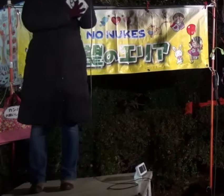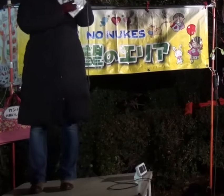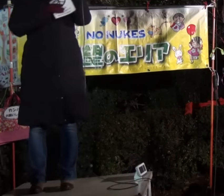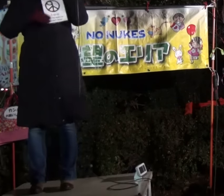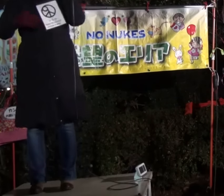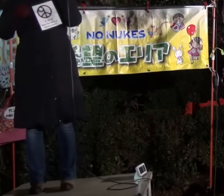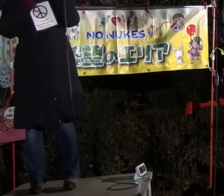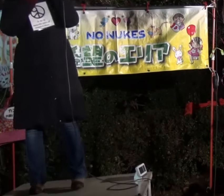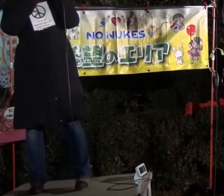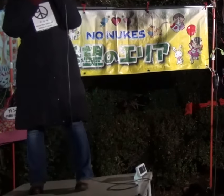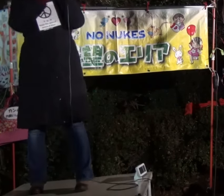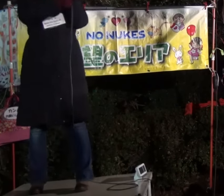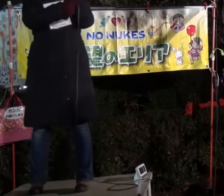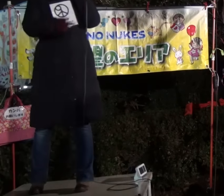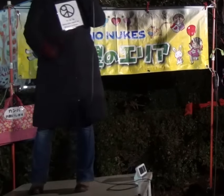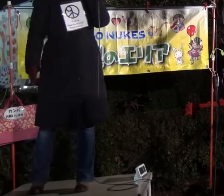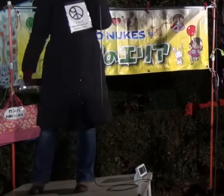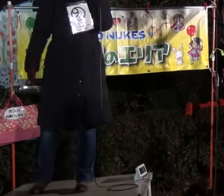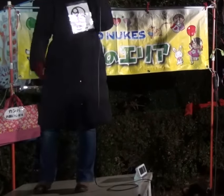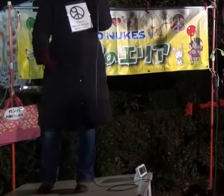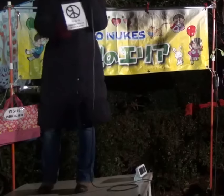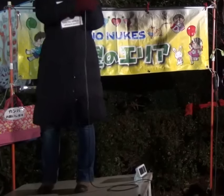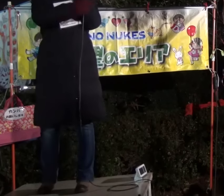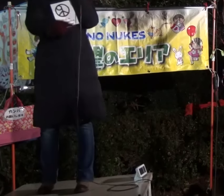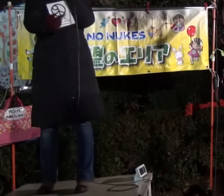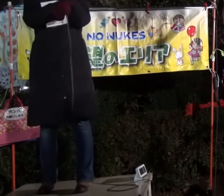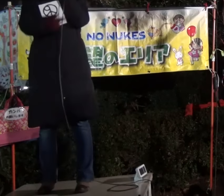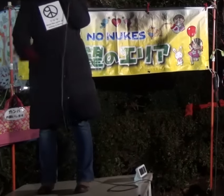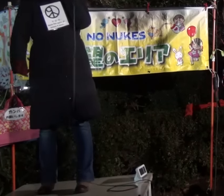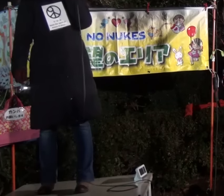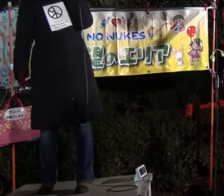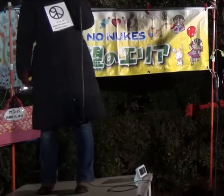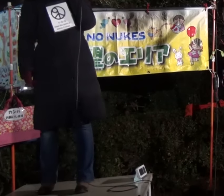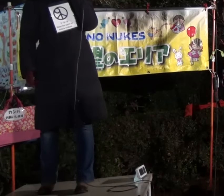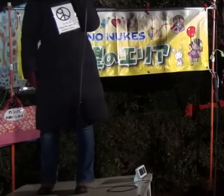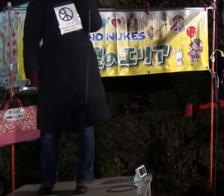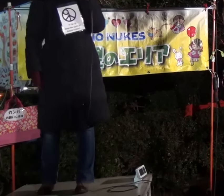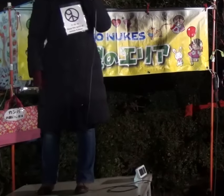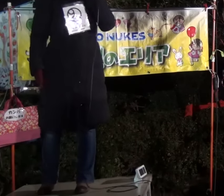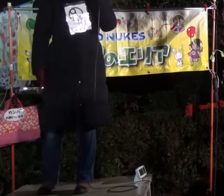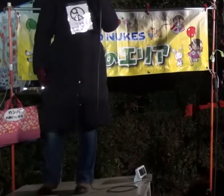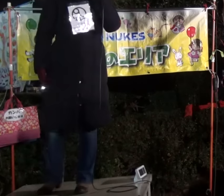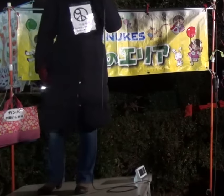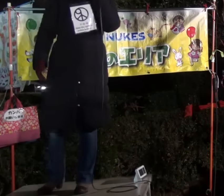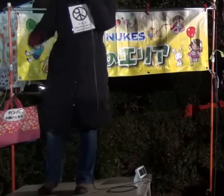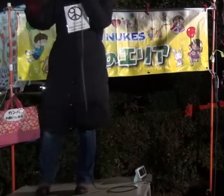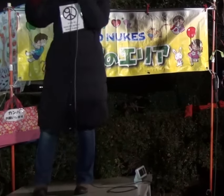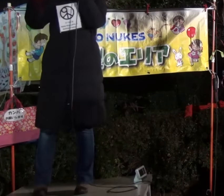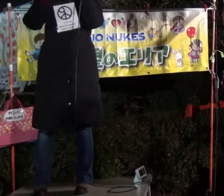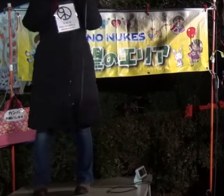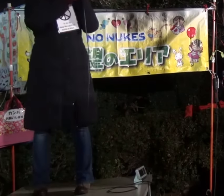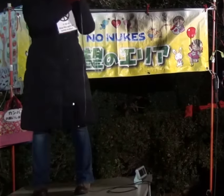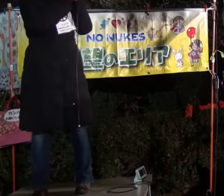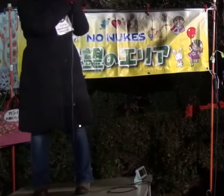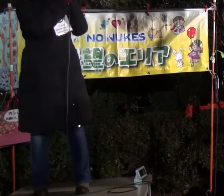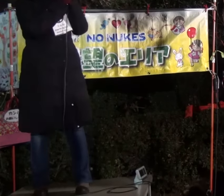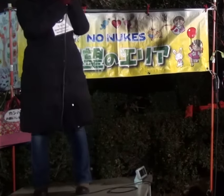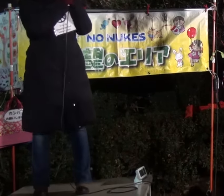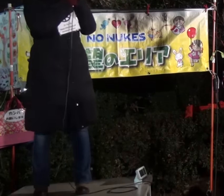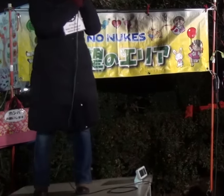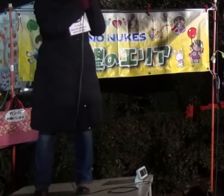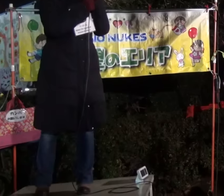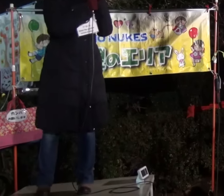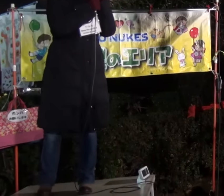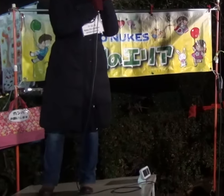ね、もう私もね、私の娘もね、あのモノマネとかできますからね。いや、今度披露します